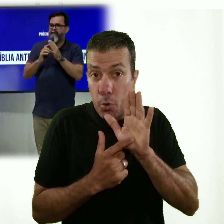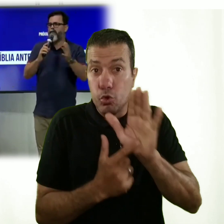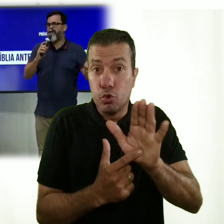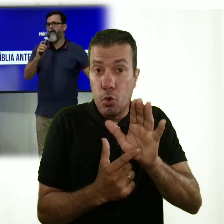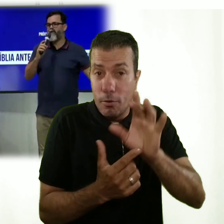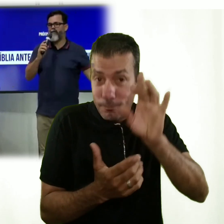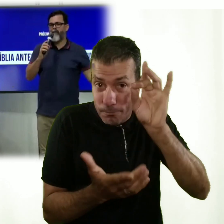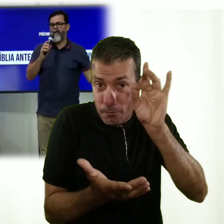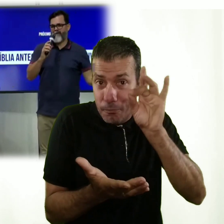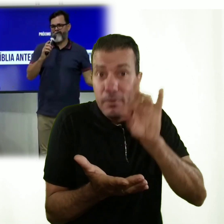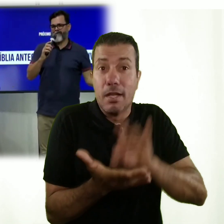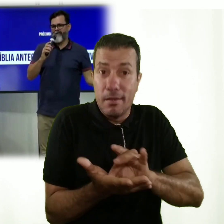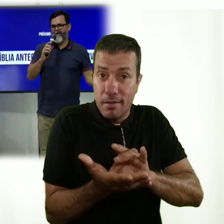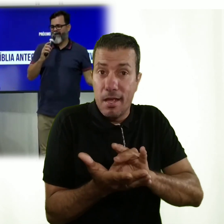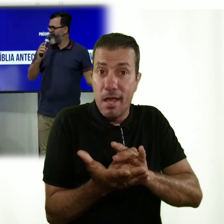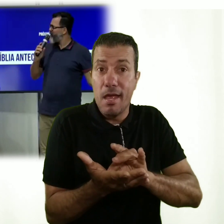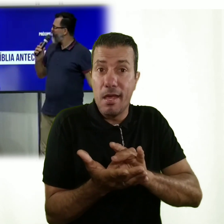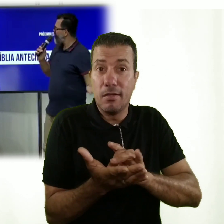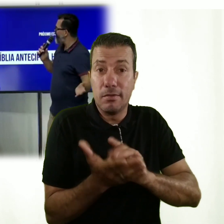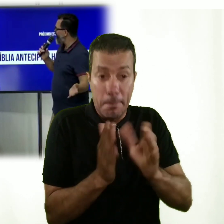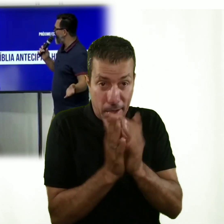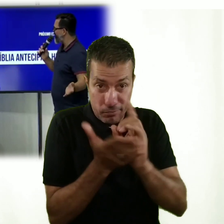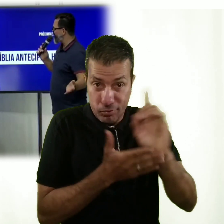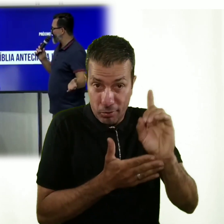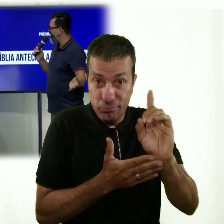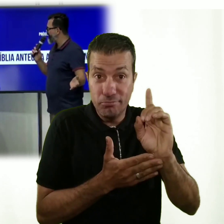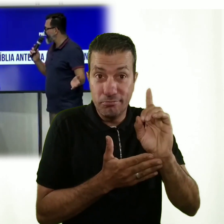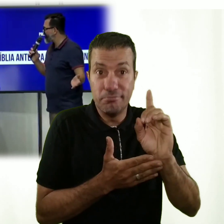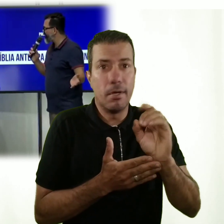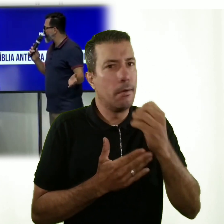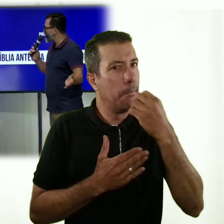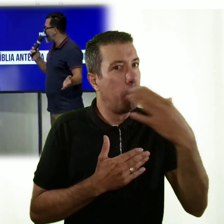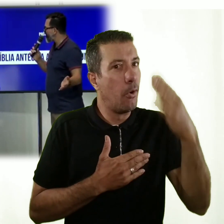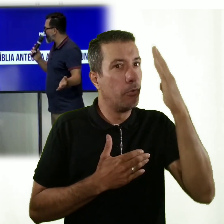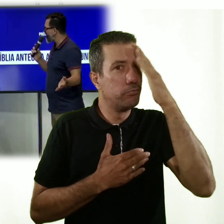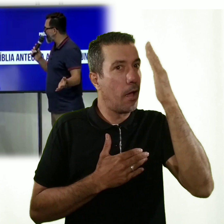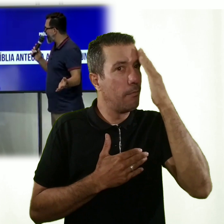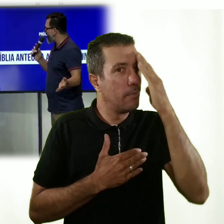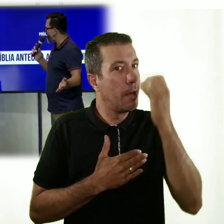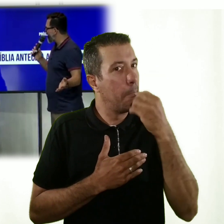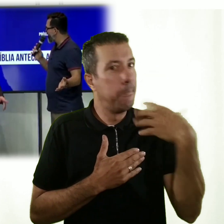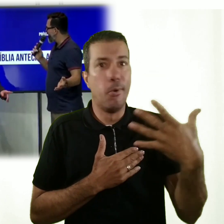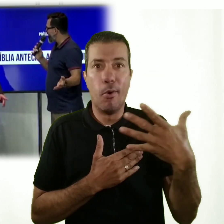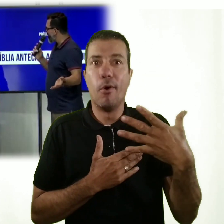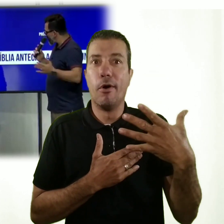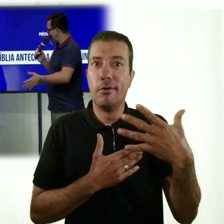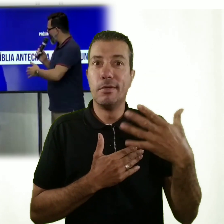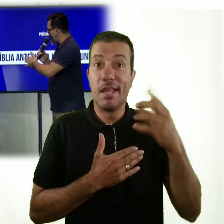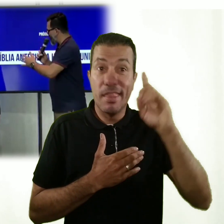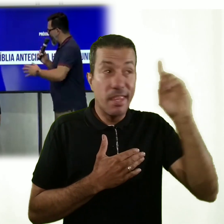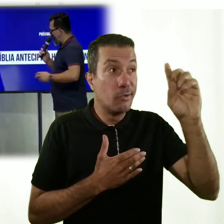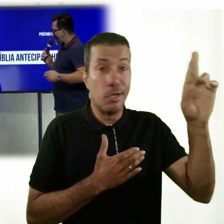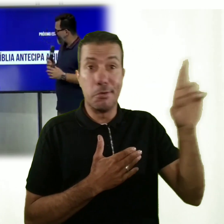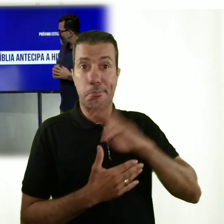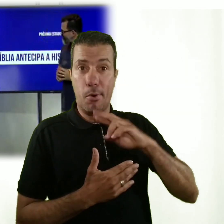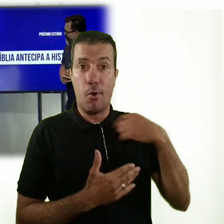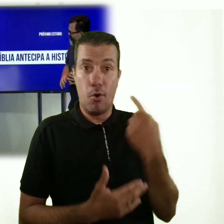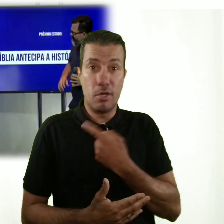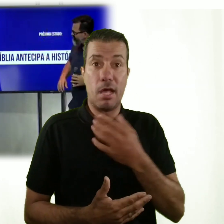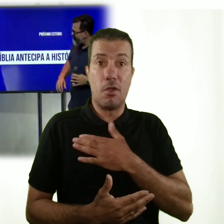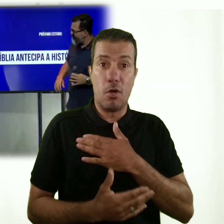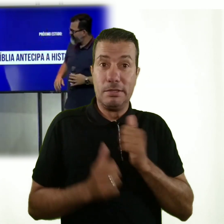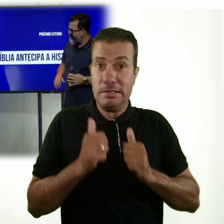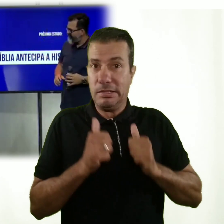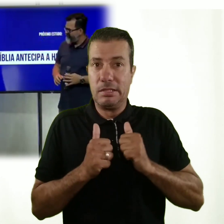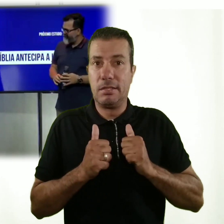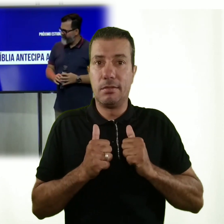história, dá credibilidade para a Bíblia? É tão bom saber, né, Mandinho, que Deus responde às nossas ansiedades e que Deus cuida da gente. Vai lá. Eu